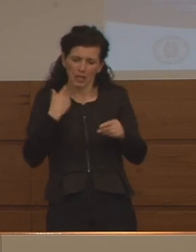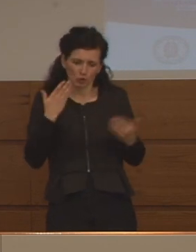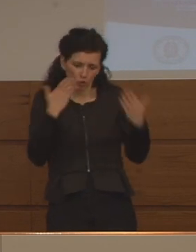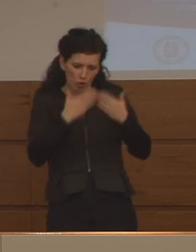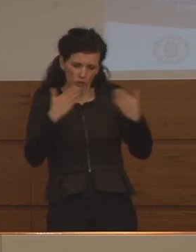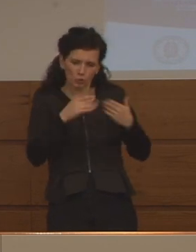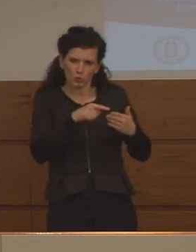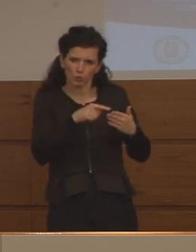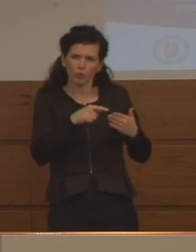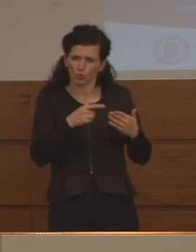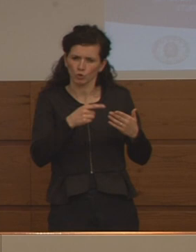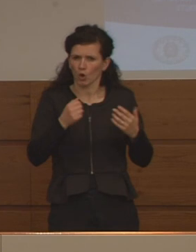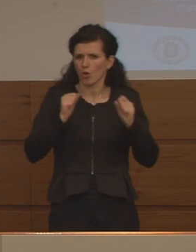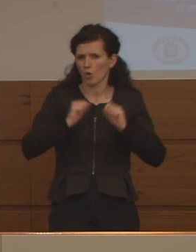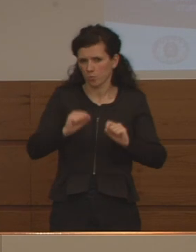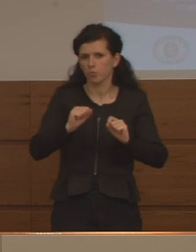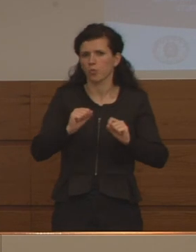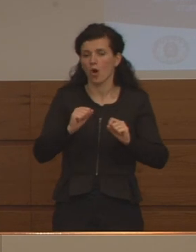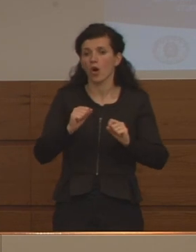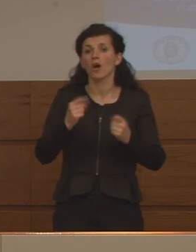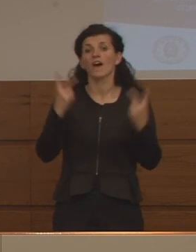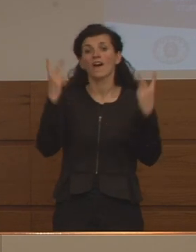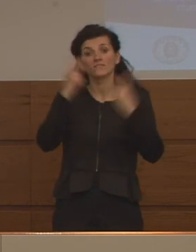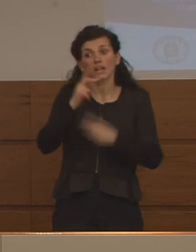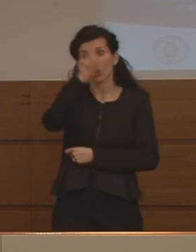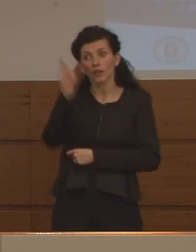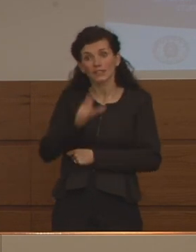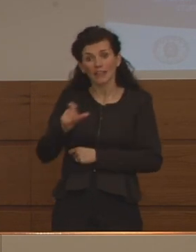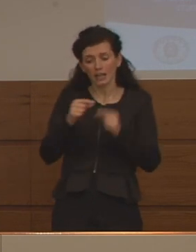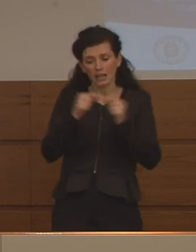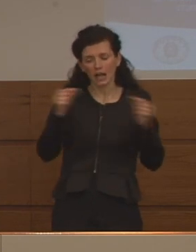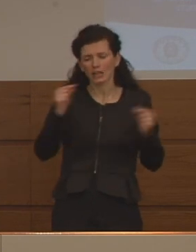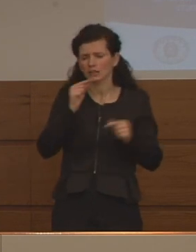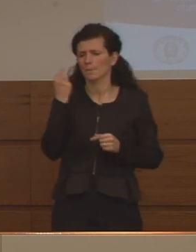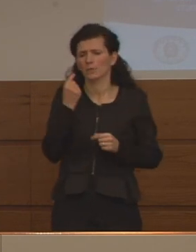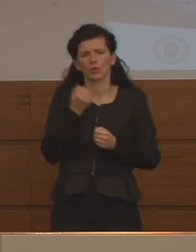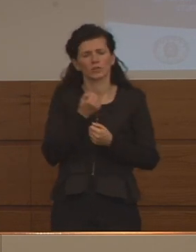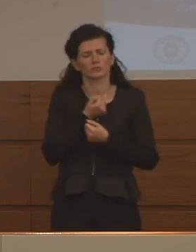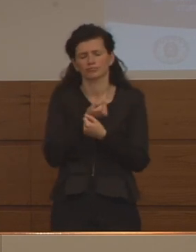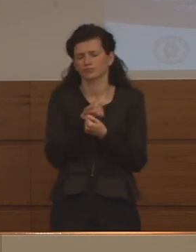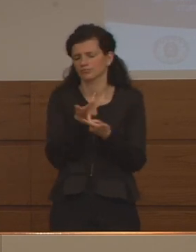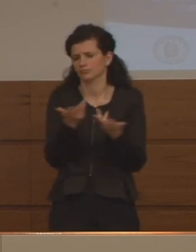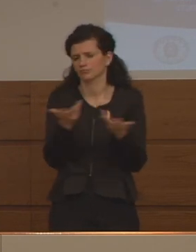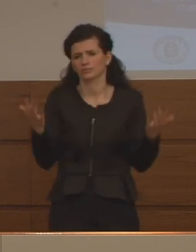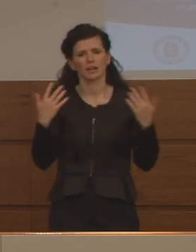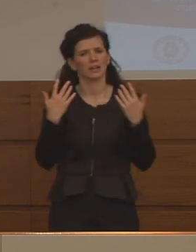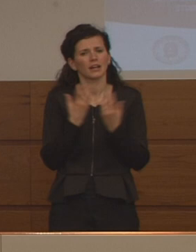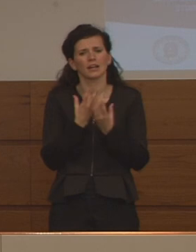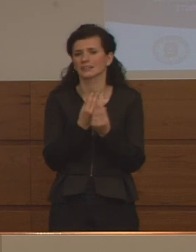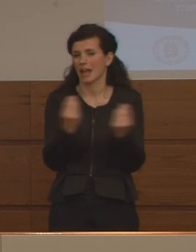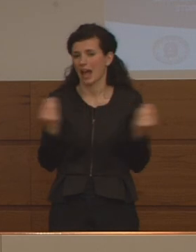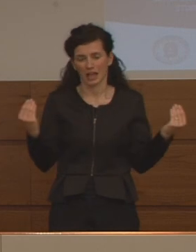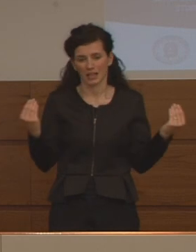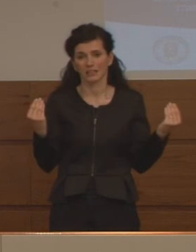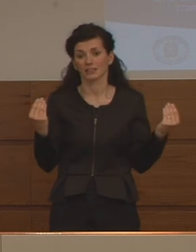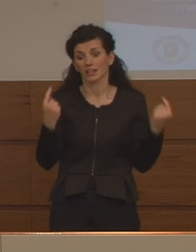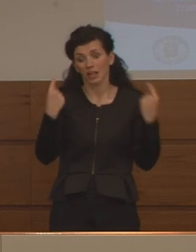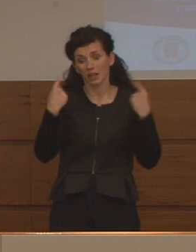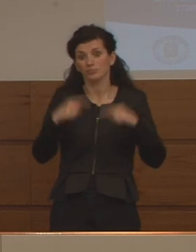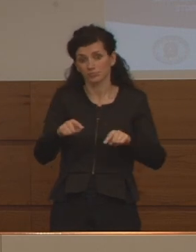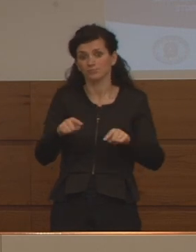tamponi nel nostro paese ricordiamoci anche questa un dato da sottolineare perché l'impressione